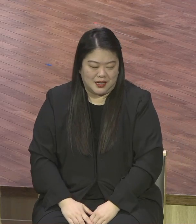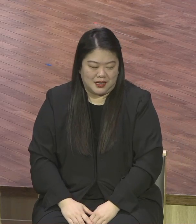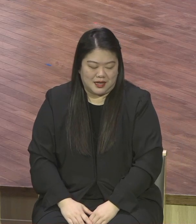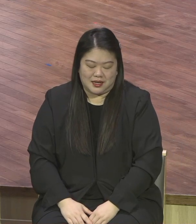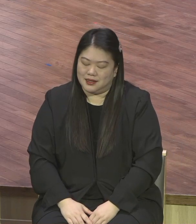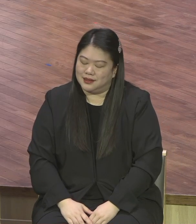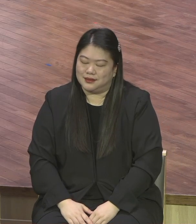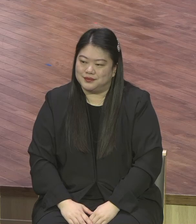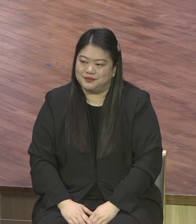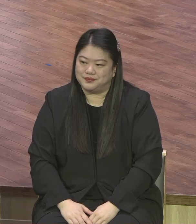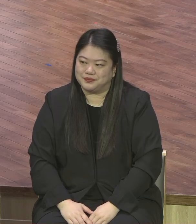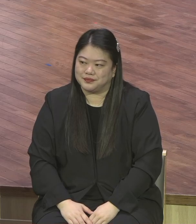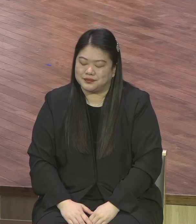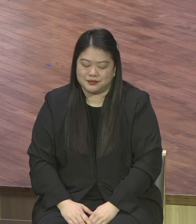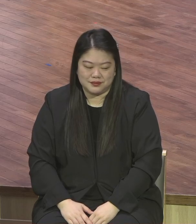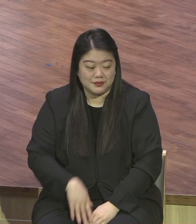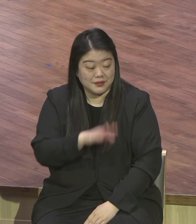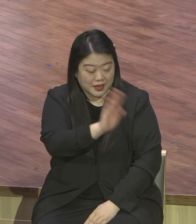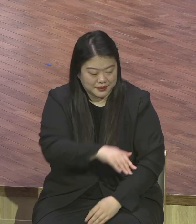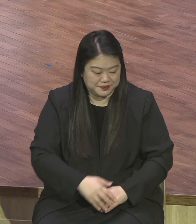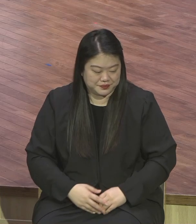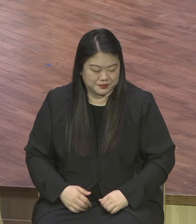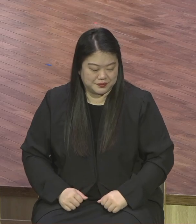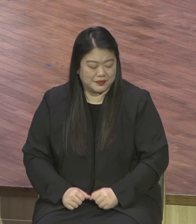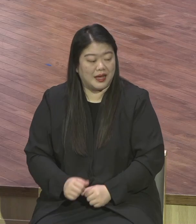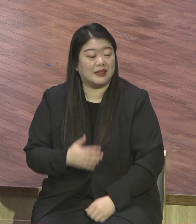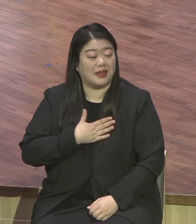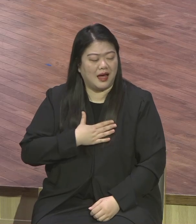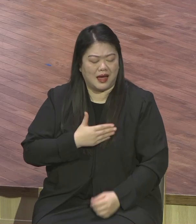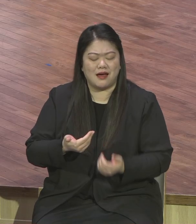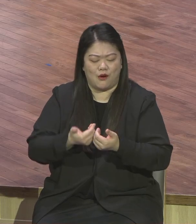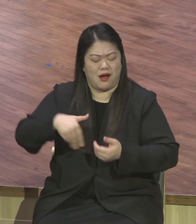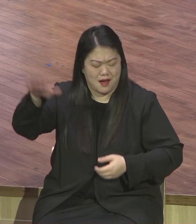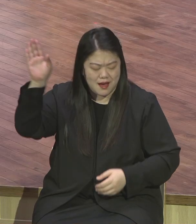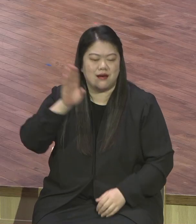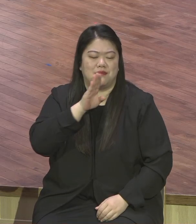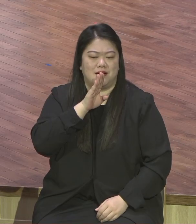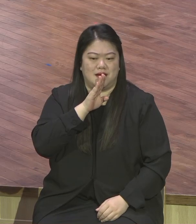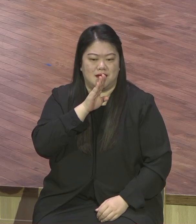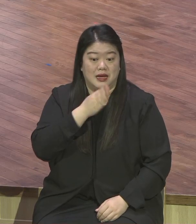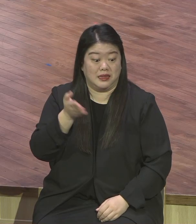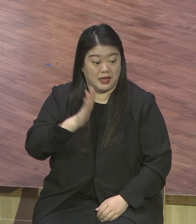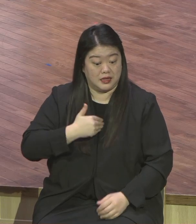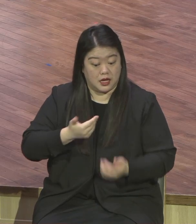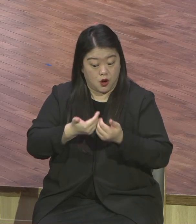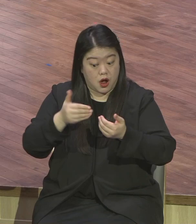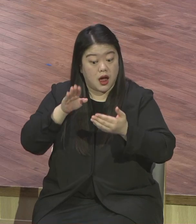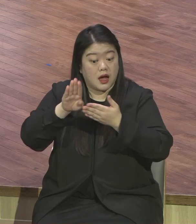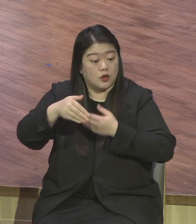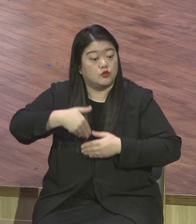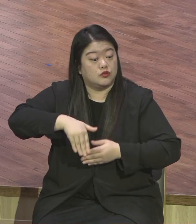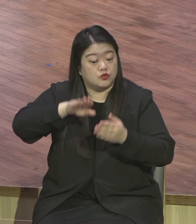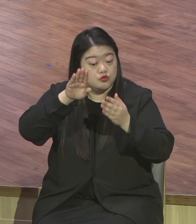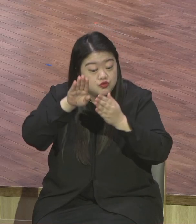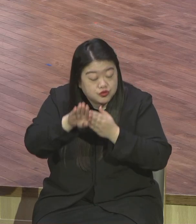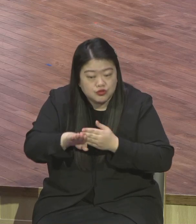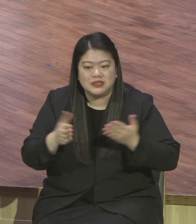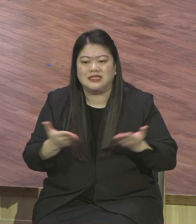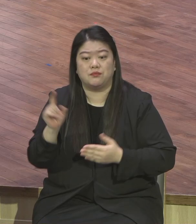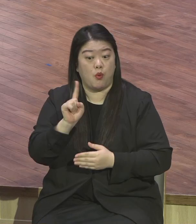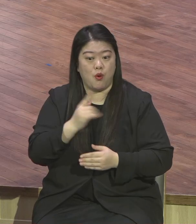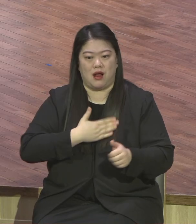이런 말씀하셨어요. 내가 간다. 그런데 간 후에 일어날 일을 언급했습니다.